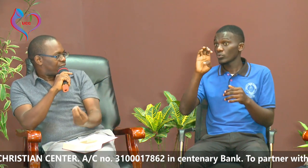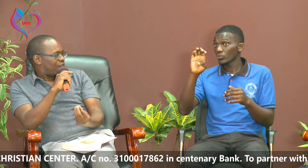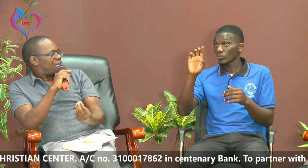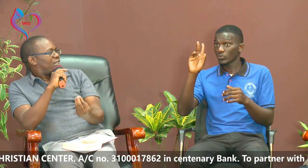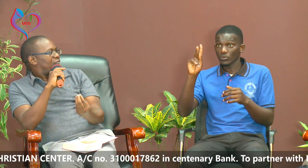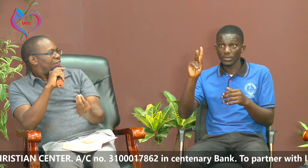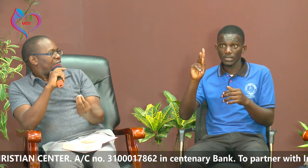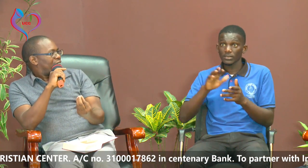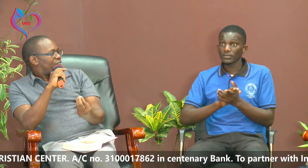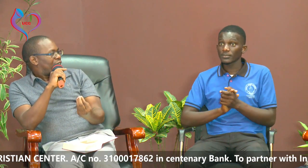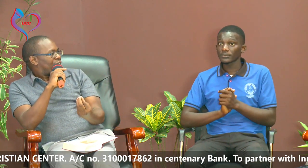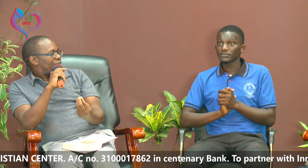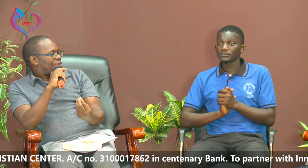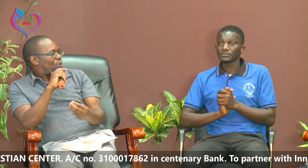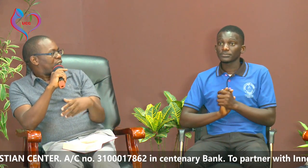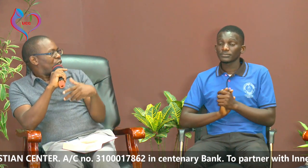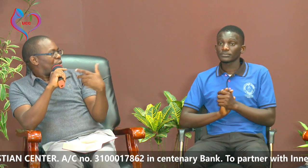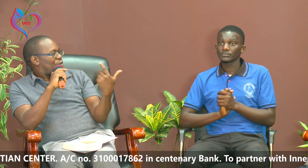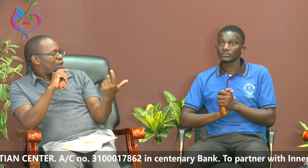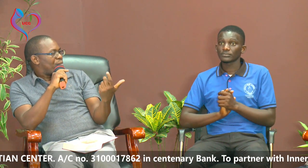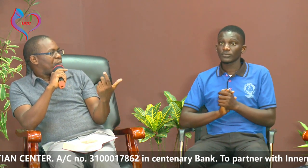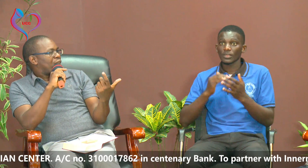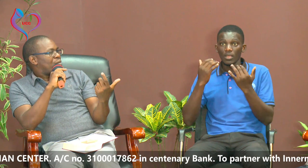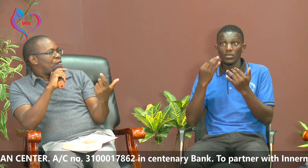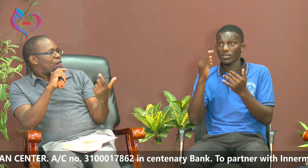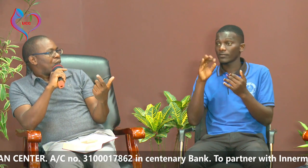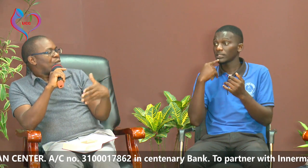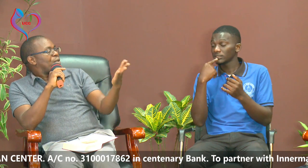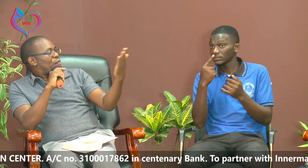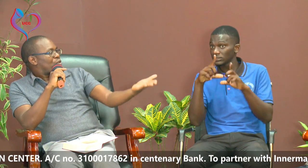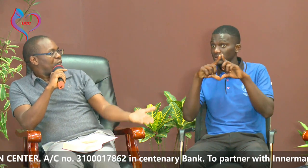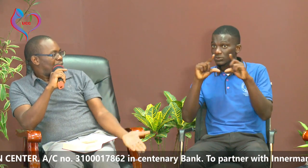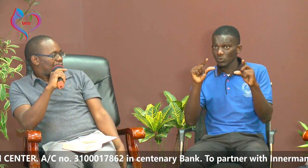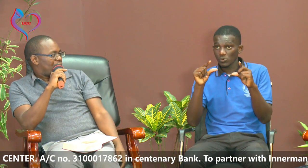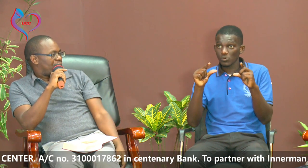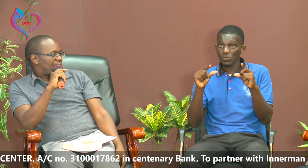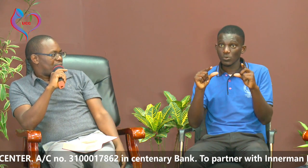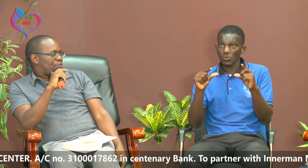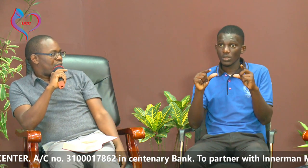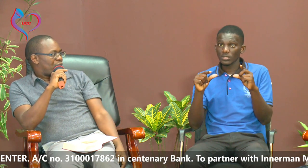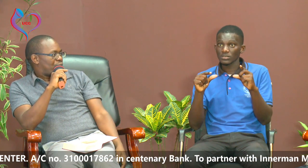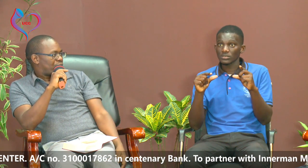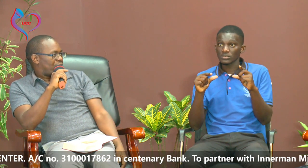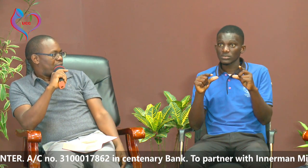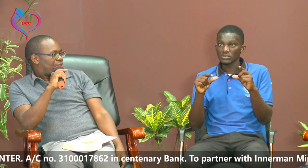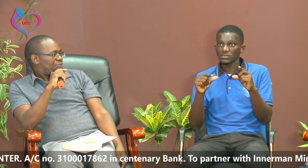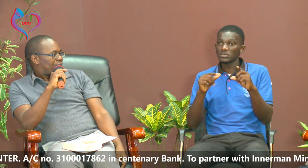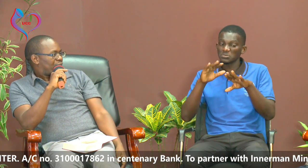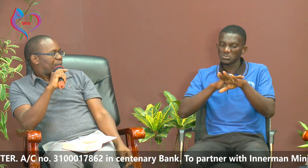tagatika. Okay. Kubaka tieno bwe kugamba ebigambo muri ebigambo gatubina mu Luganda ngandi bona arwana otya